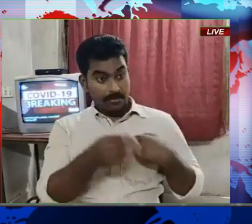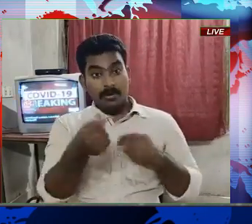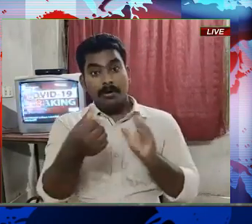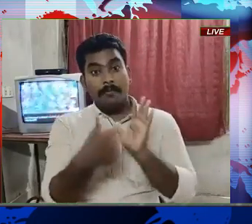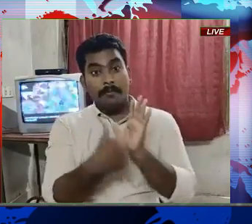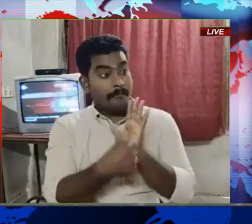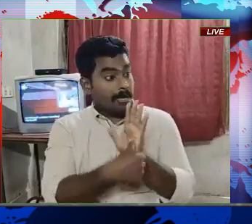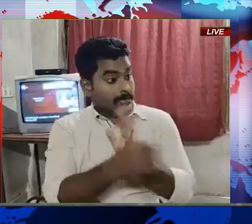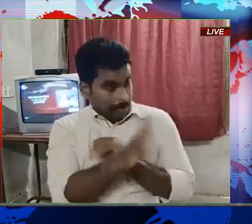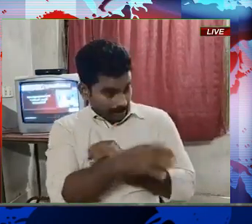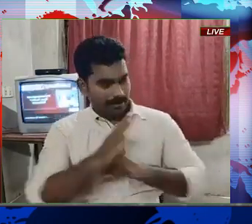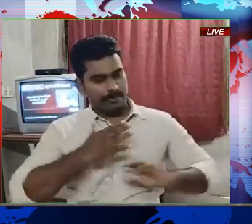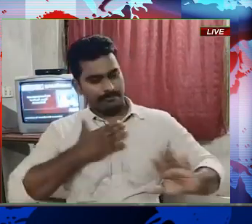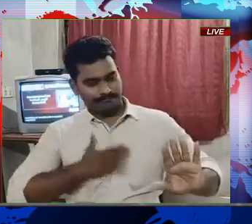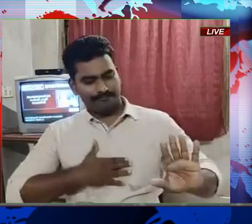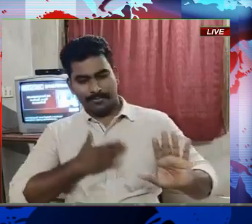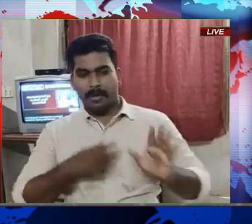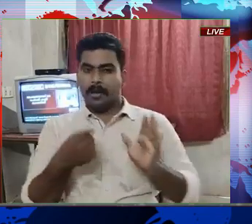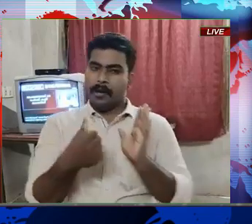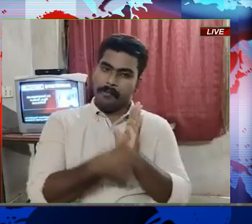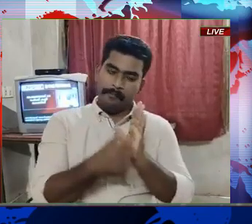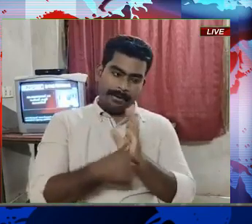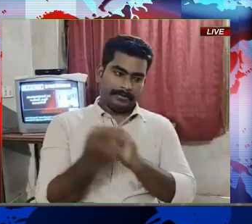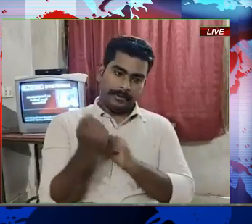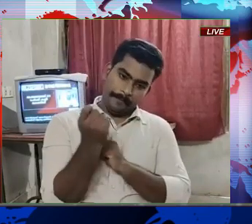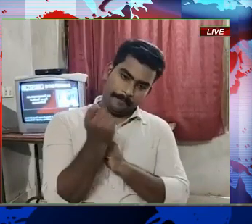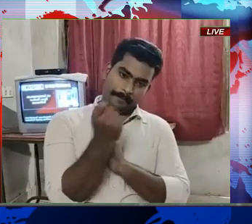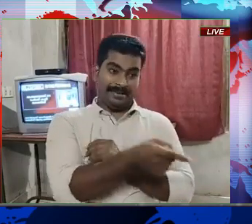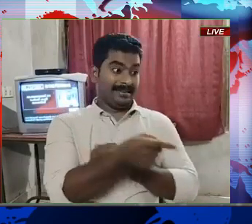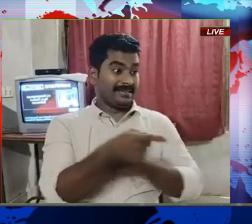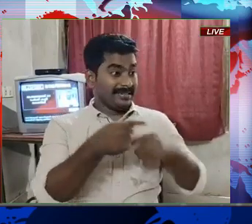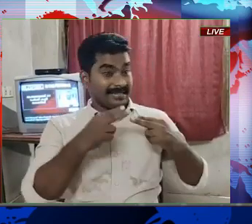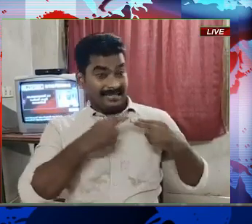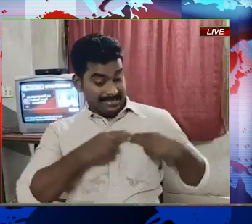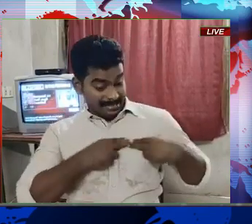21,472 മെട്രിക് ടൺ അരിയാണ് വിതരണം ചെയ്തത്.